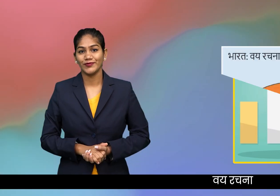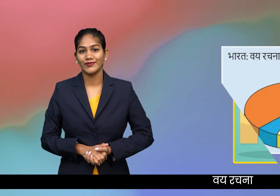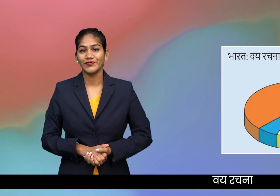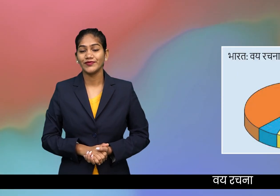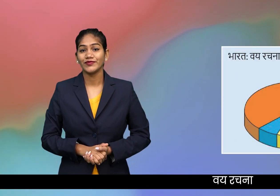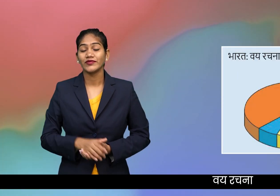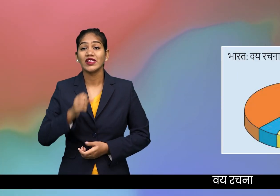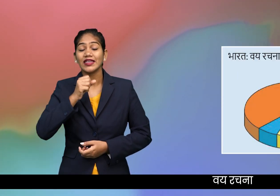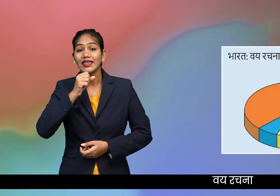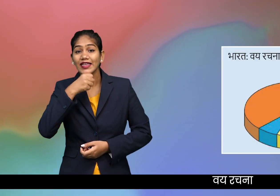वयरचना.